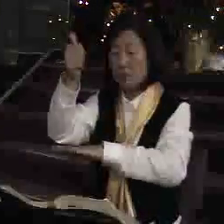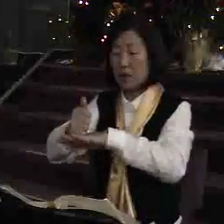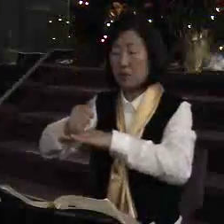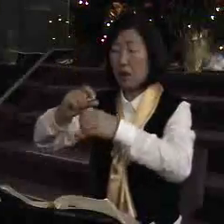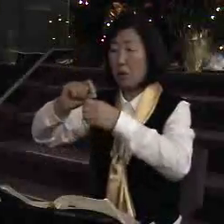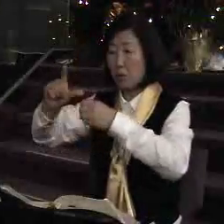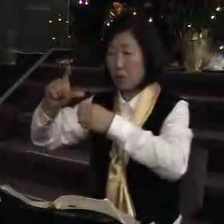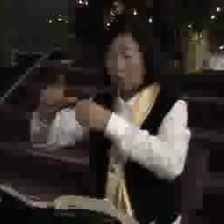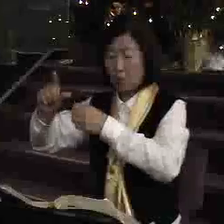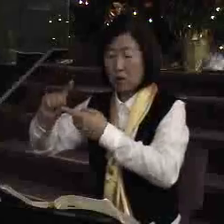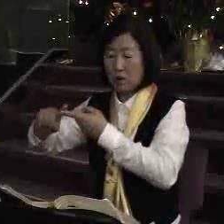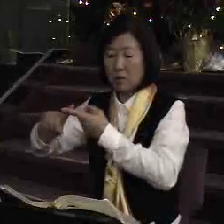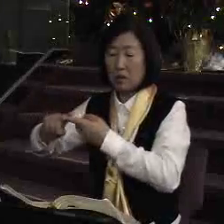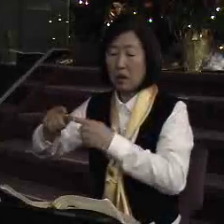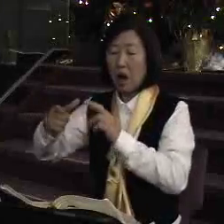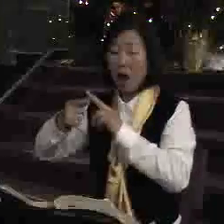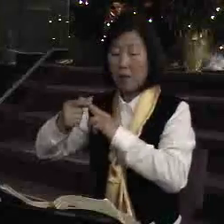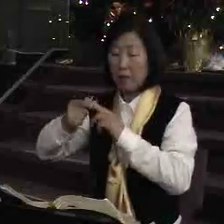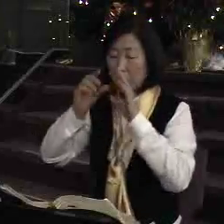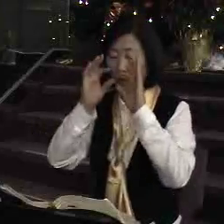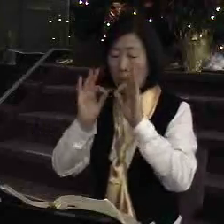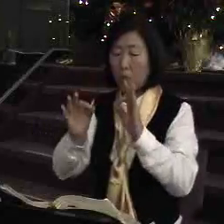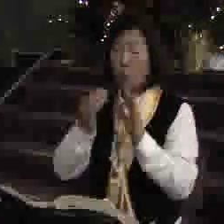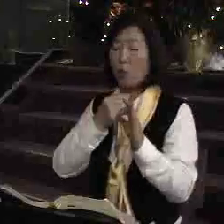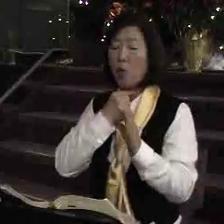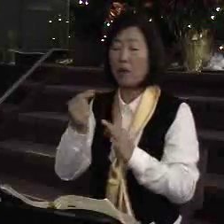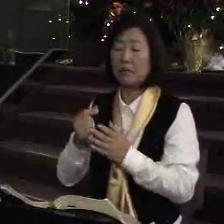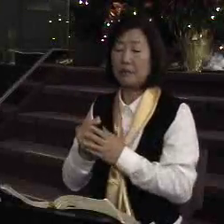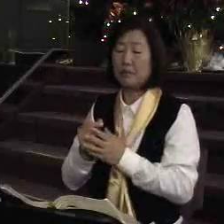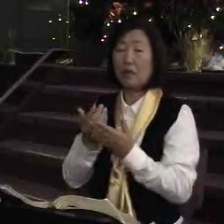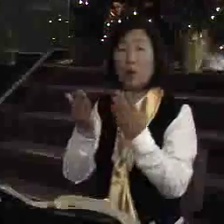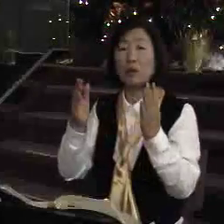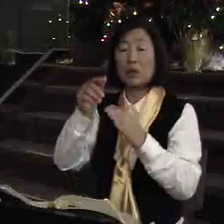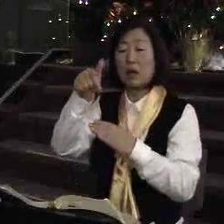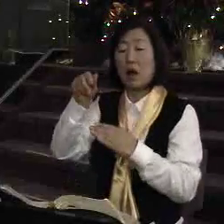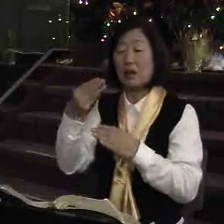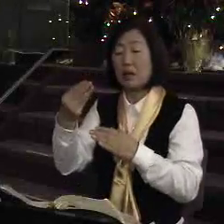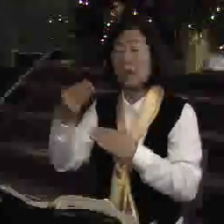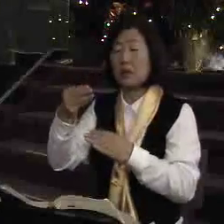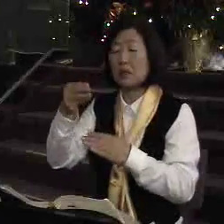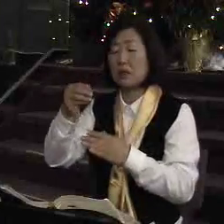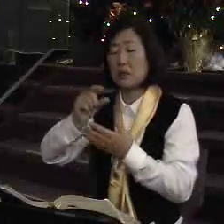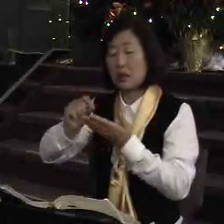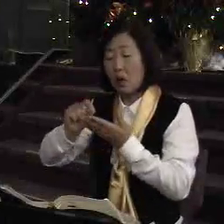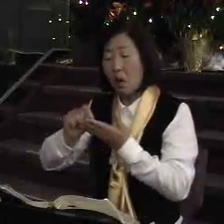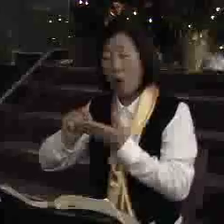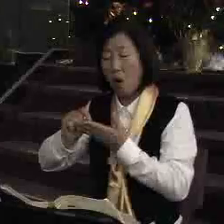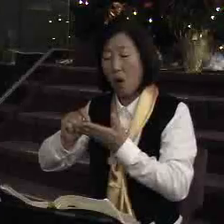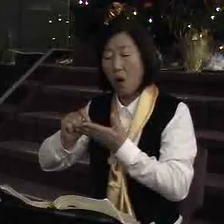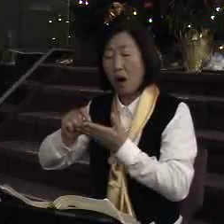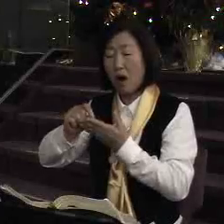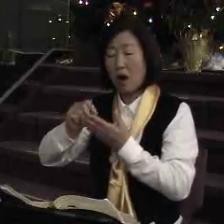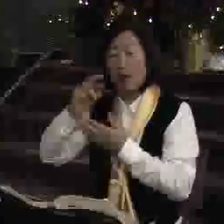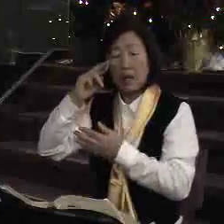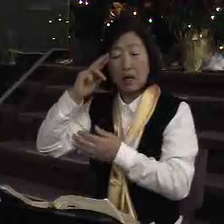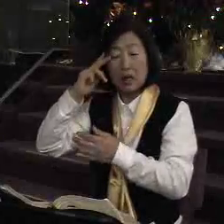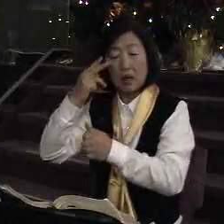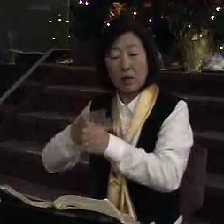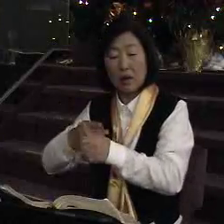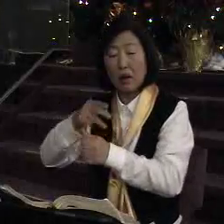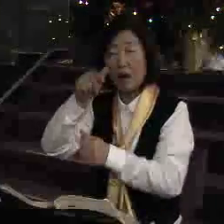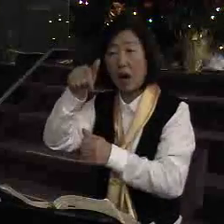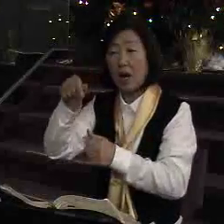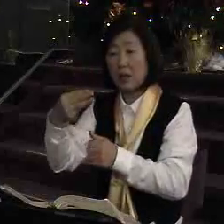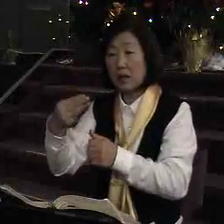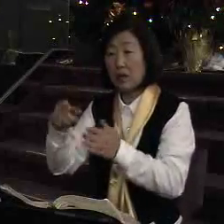부분을 우리가 함께 보기를 원합니다. 여러분, 갈라디아서는 사도 바울이 갈라디아에 있는 교인들에게